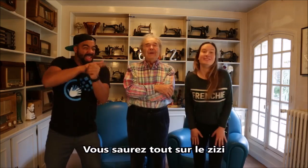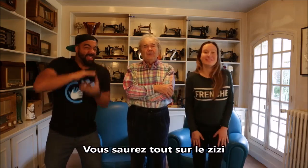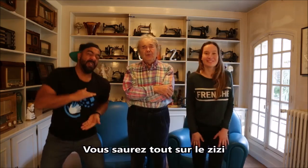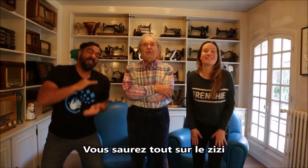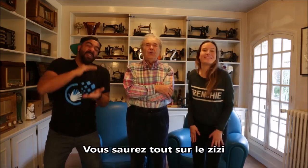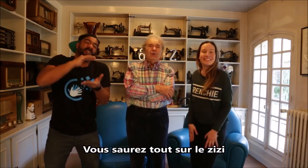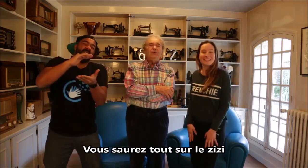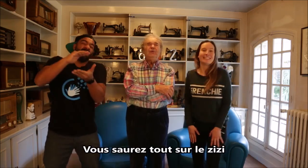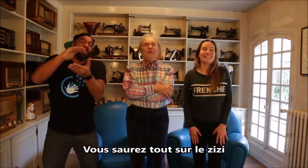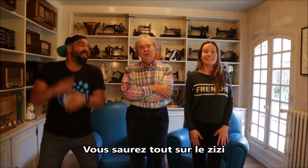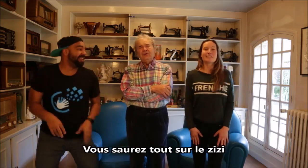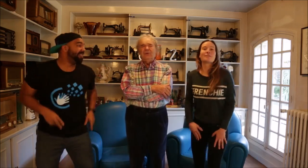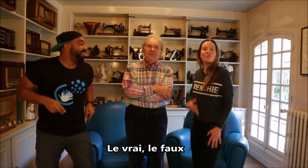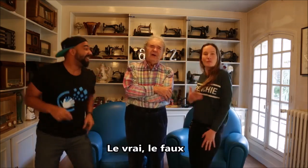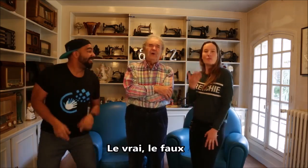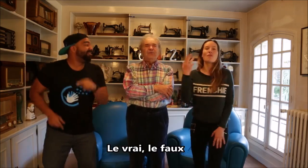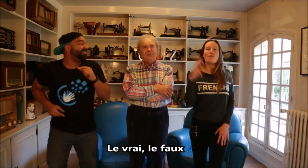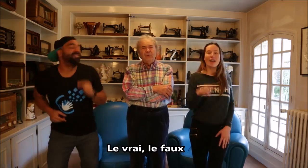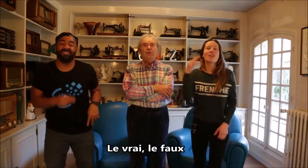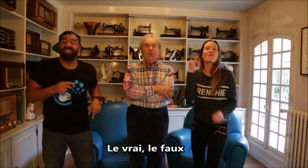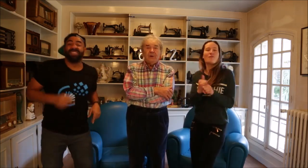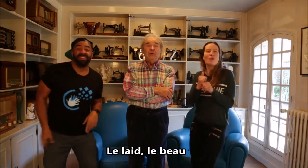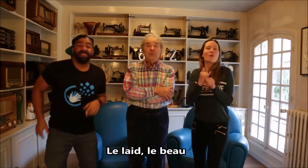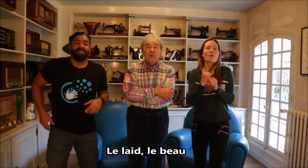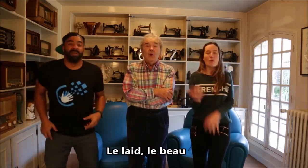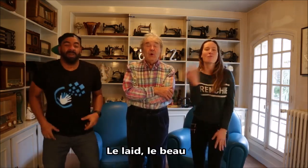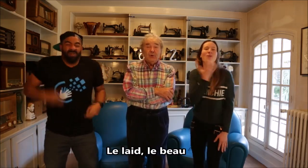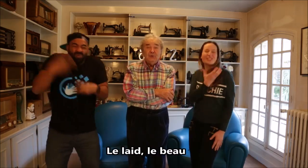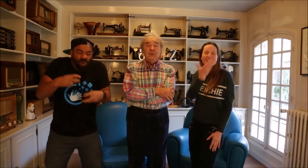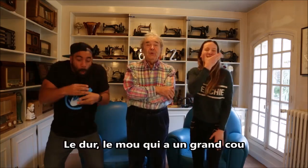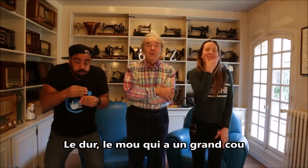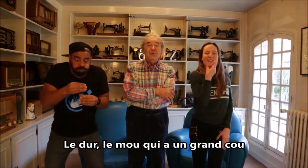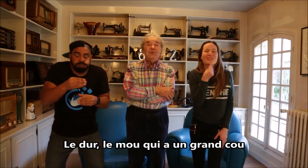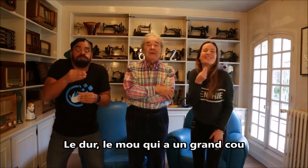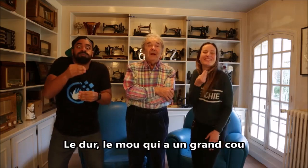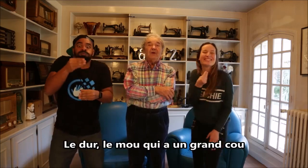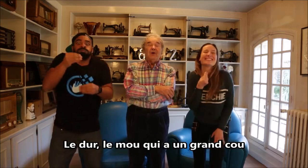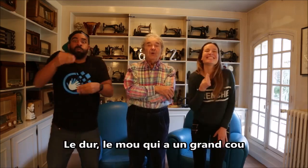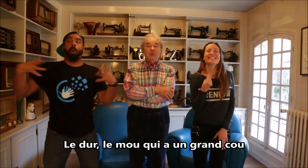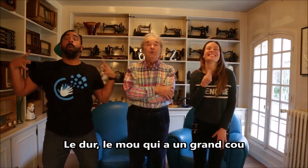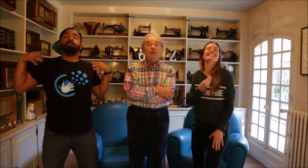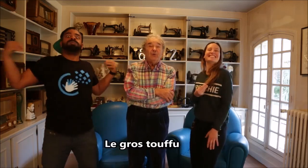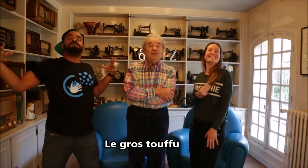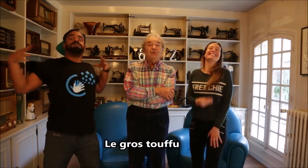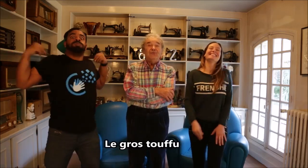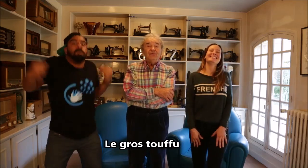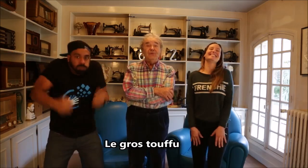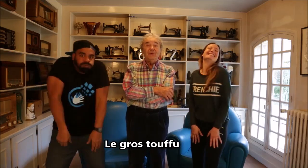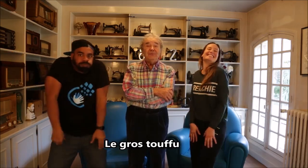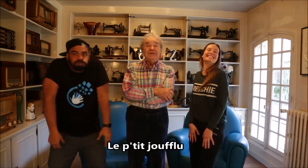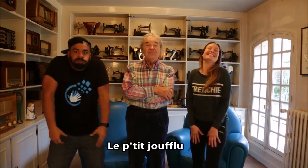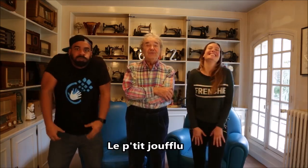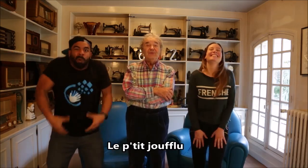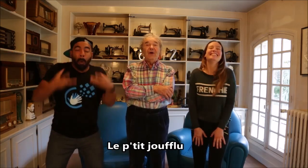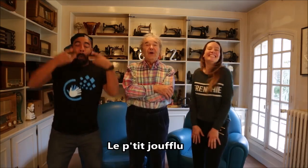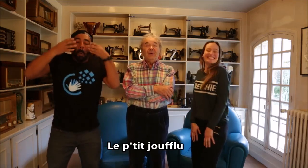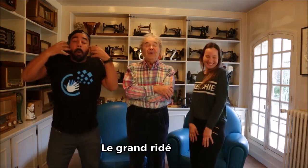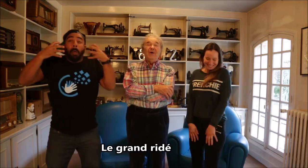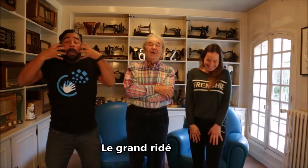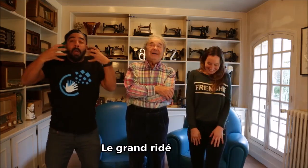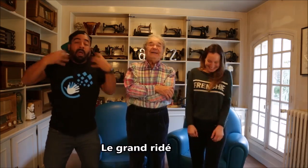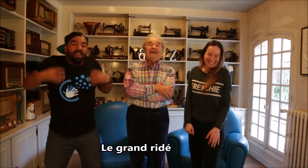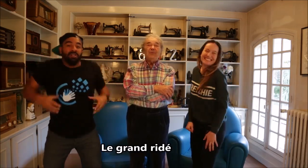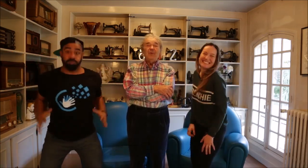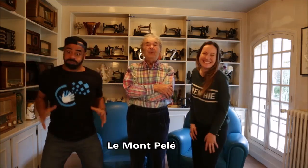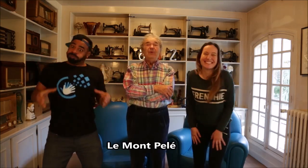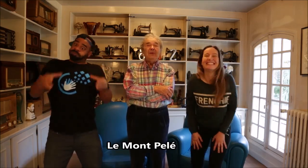vous saurez tout sur le zizi. Le vrai, le faux, le laid, le beau. Le dur, le mou, car le grand coup. Le gros touffu, le petit joufflu. Le